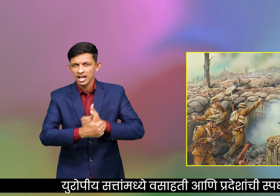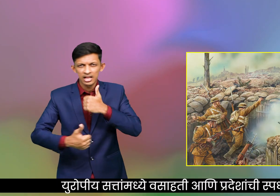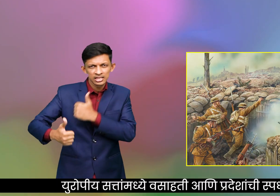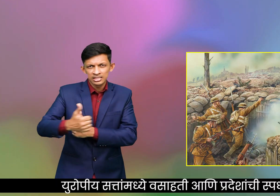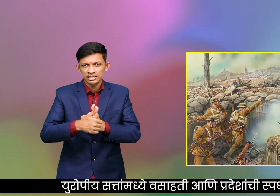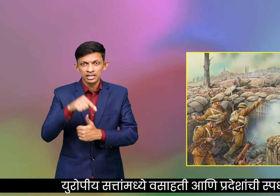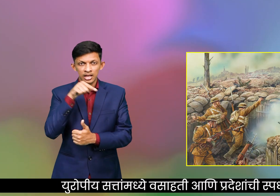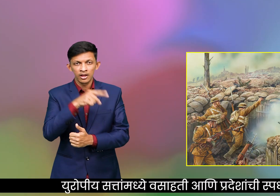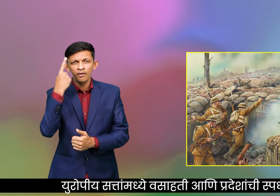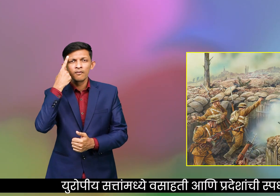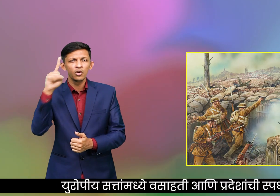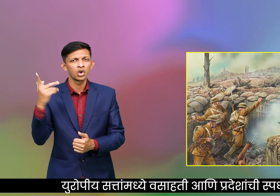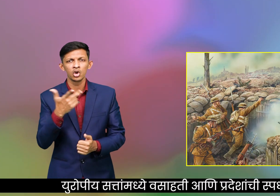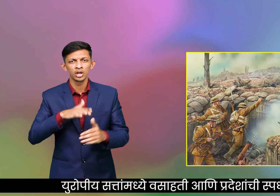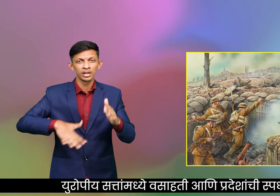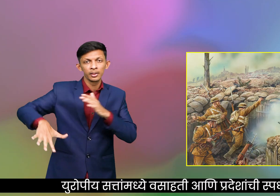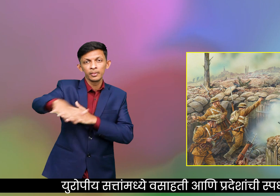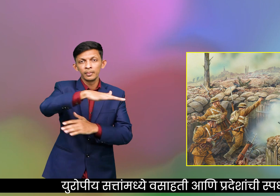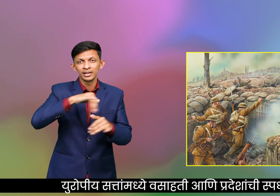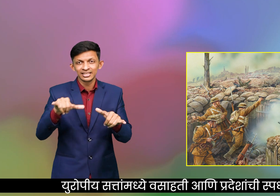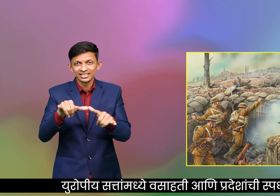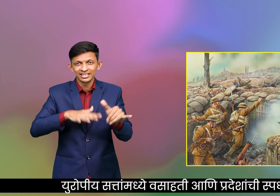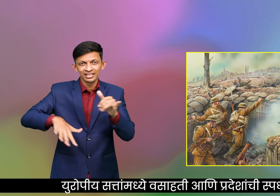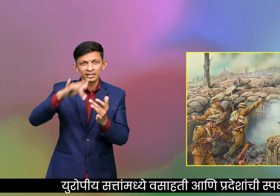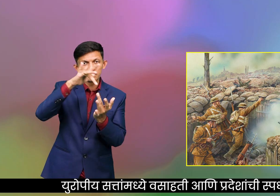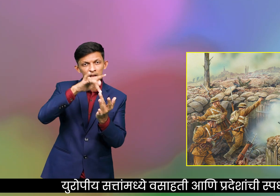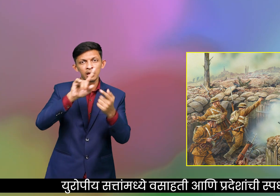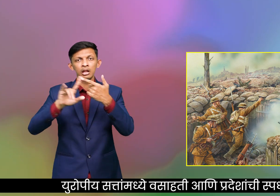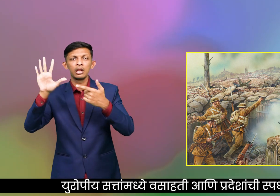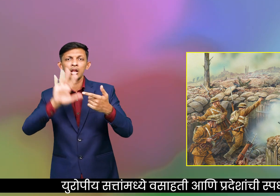युरोपीय सत्तांमध्ये वसाहती आणि प्रदेशांची स्पर्धा वाढत गेली,